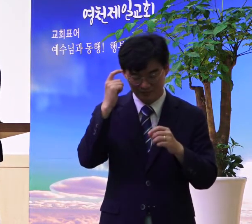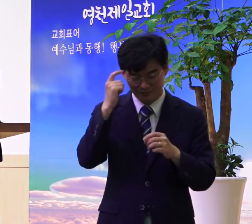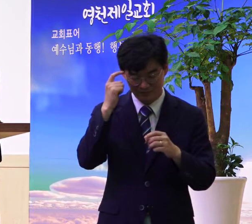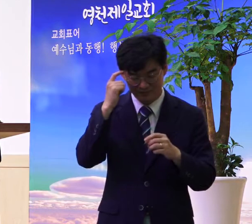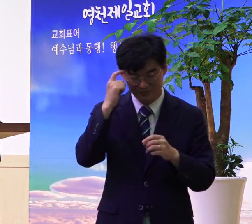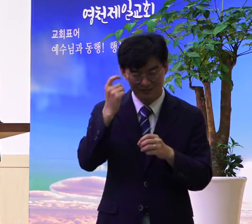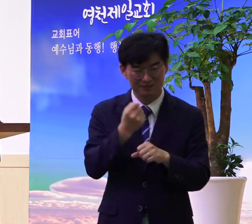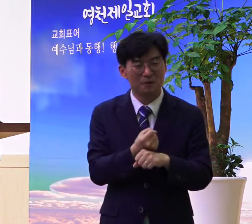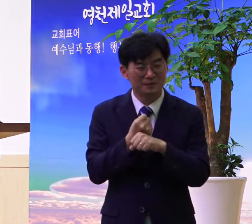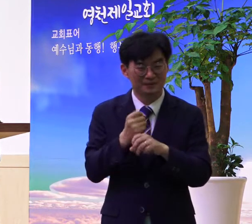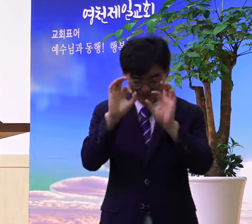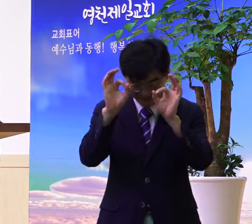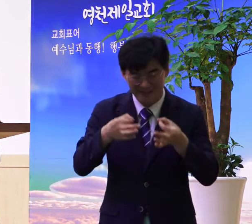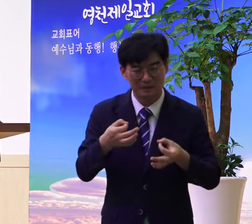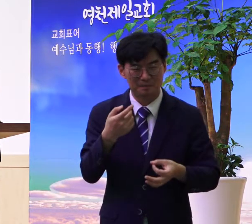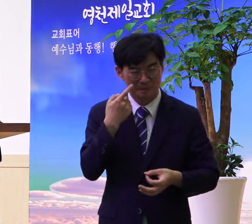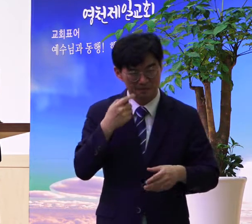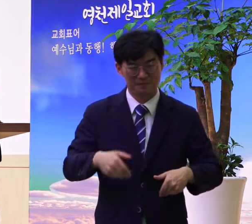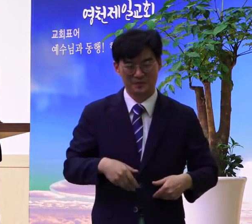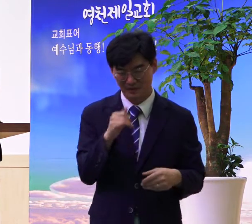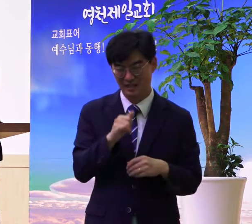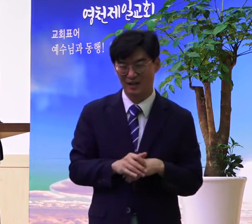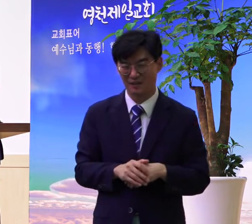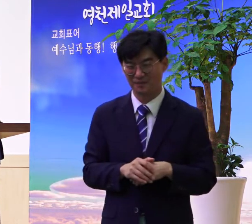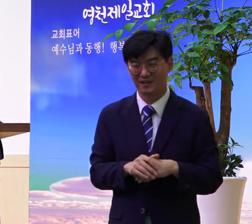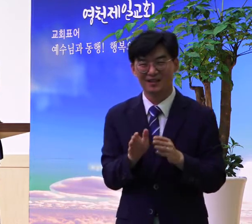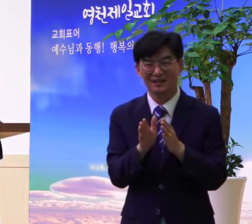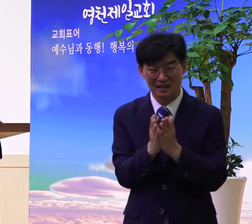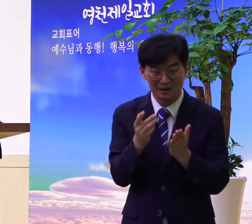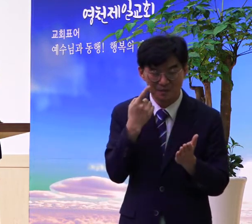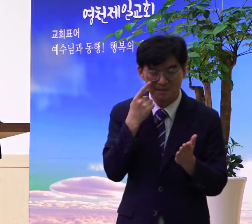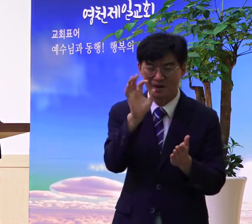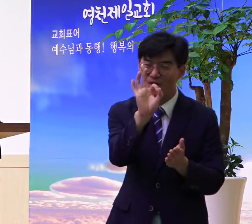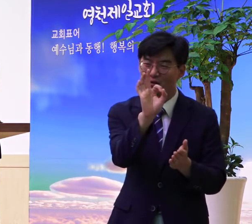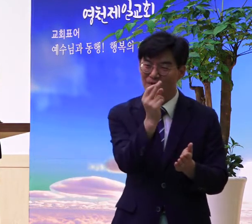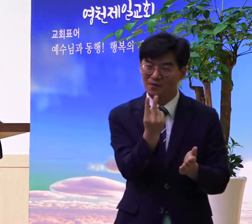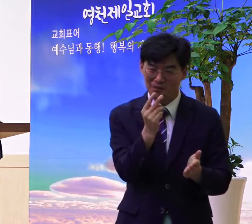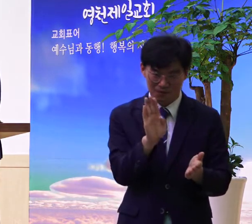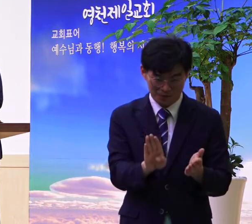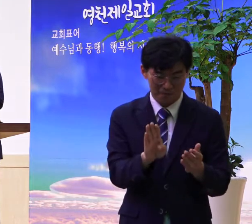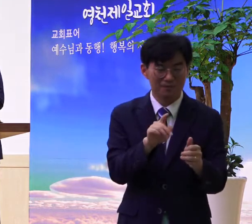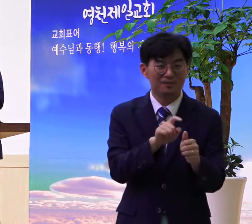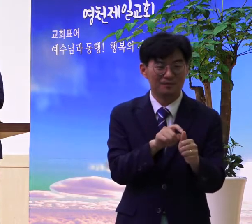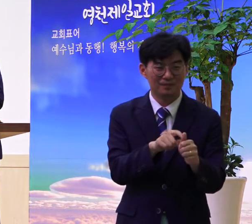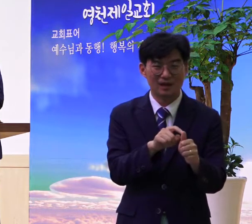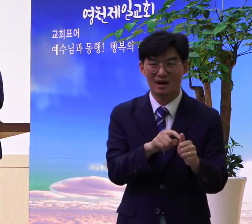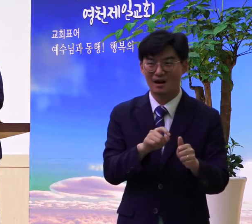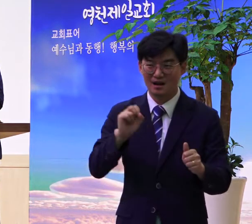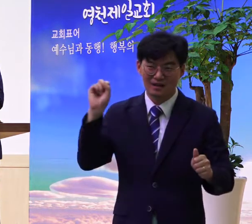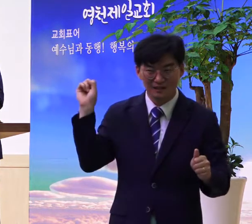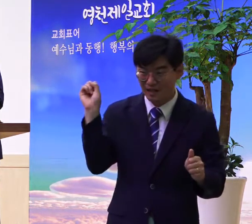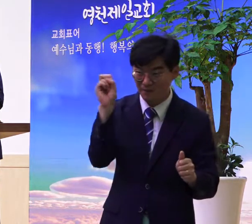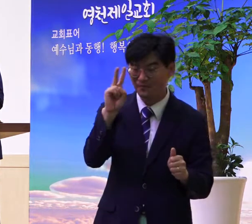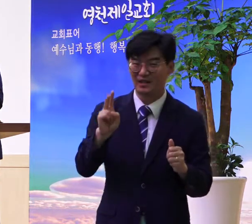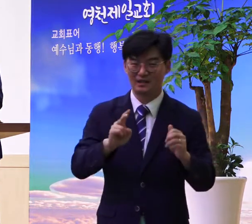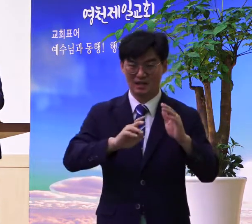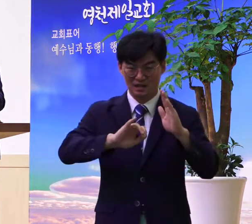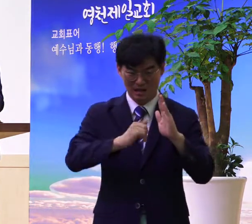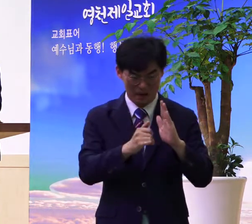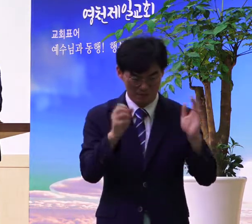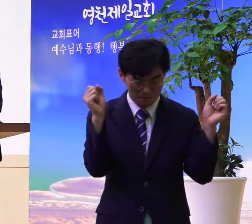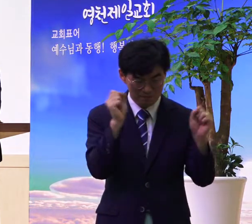구약성의 욥을 여러분 보시면 욥이 정말 극심한 고통을 겪었죠. 하루 한순간에 그의 모든 소유가